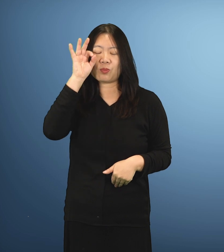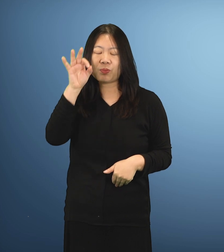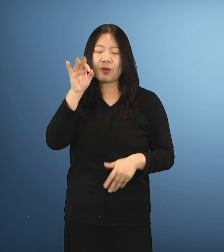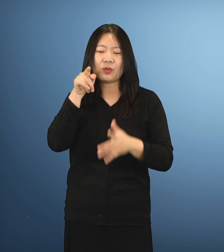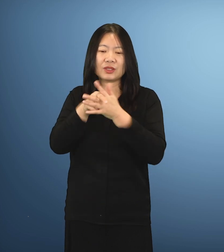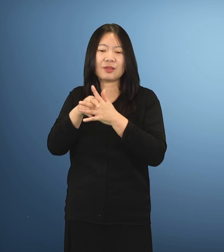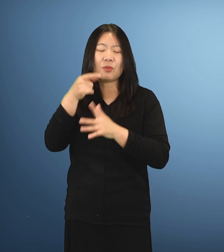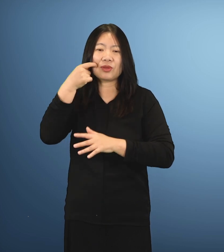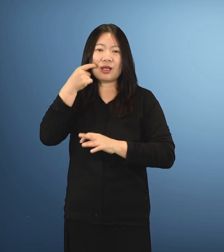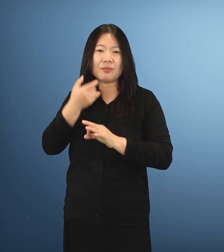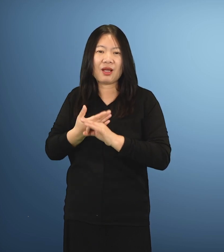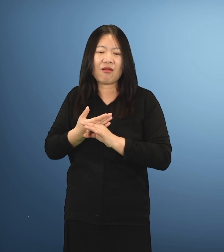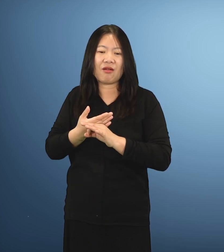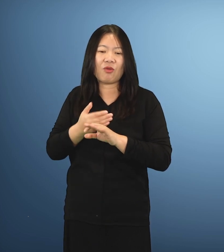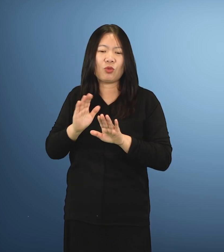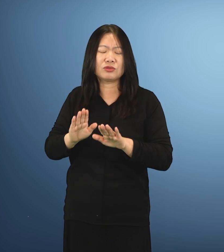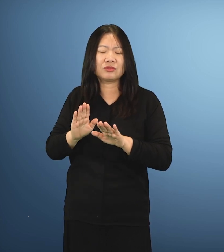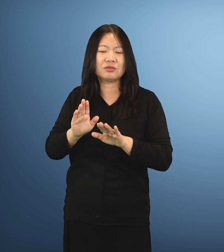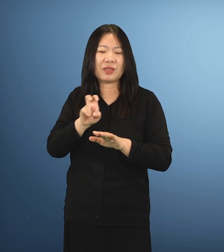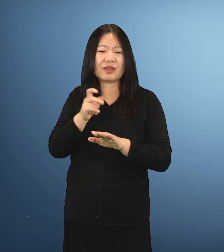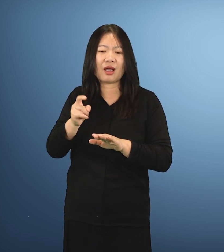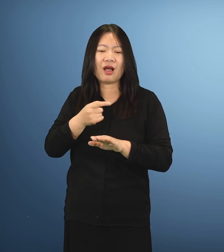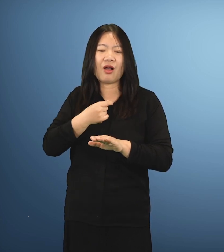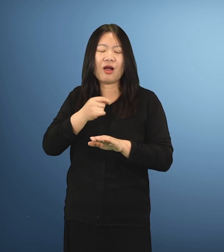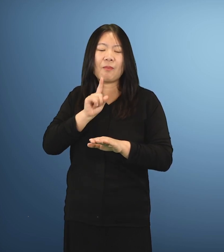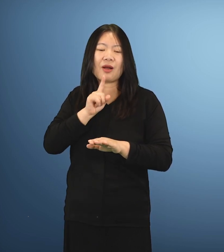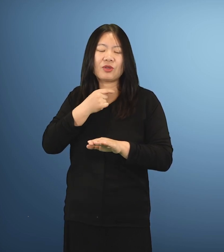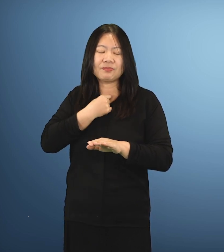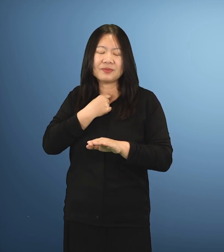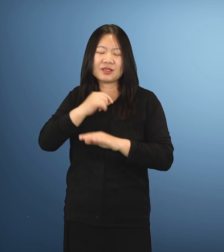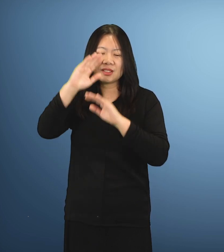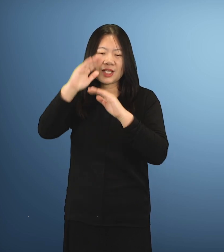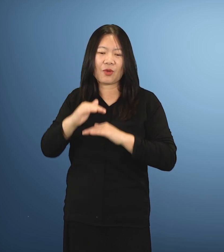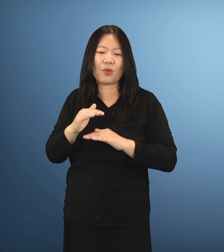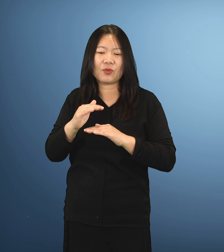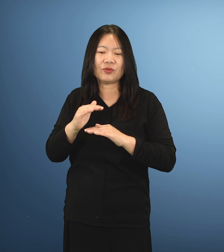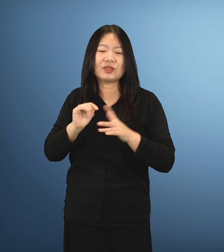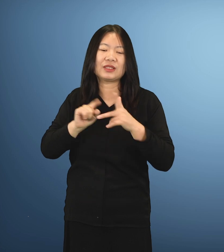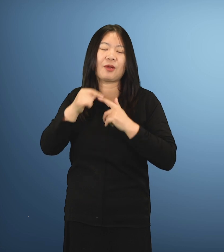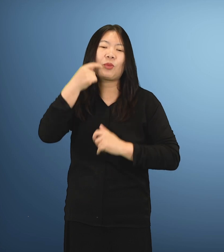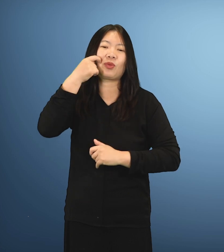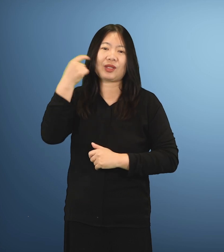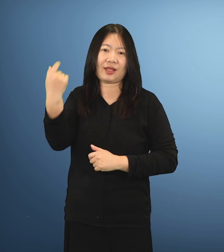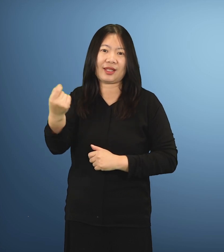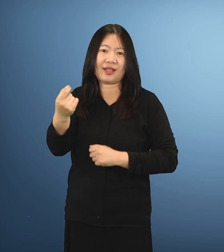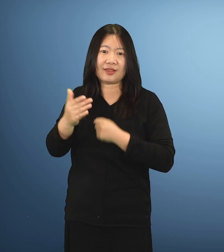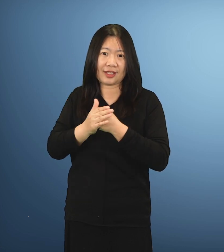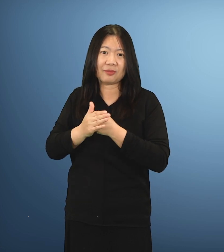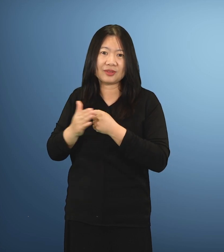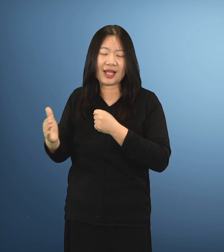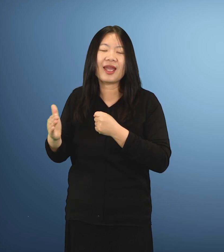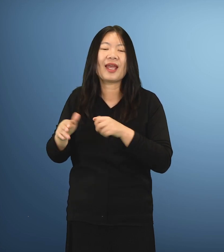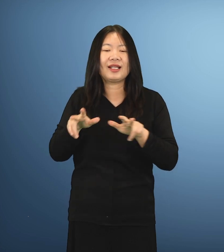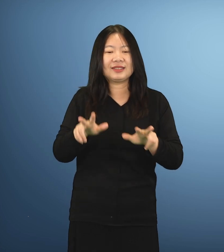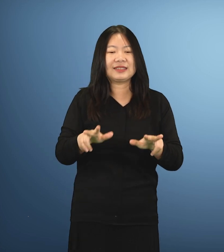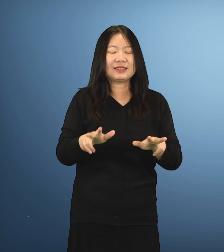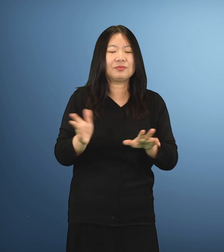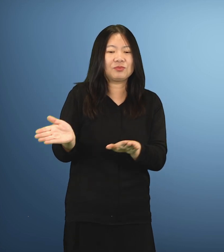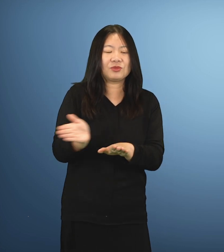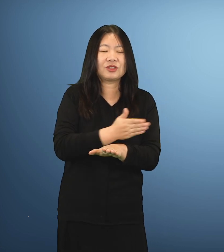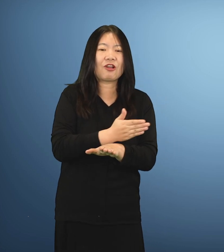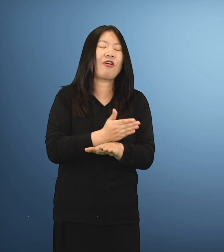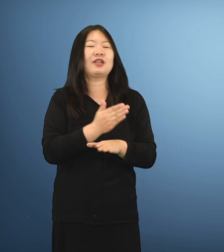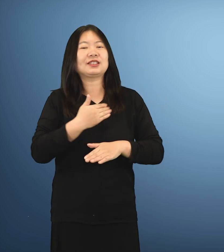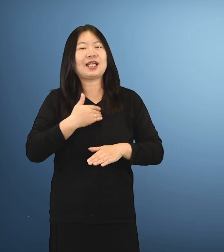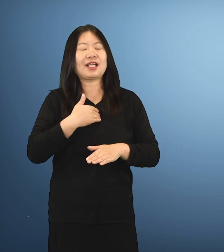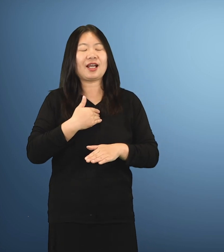그래서 간단하게 설명을 드릴 테니까, 제가 아주 설명을 쉽게 드릴 테니까 우리 성도님들은 성경책